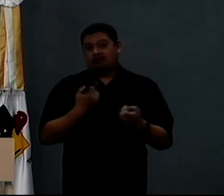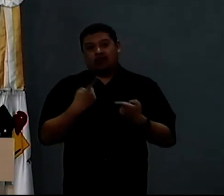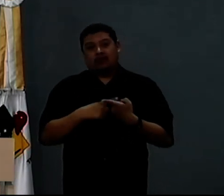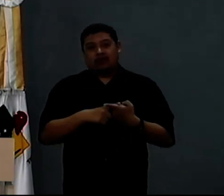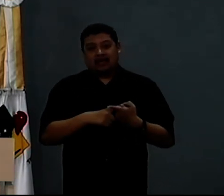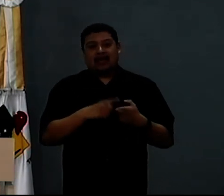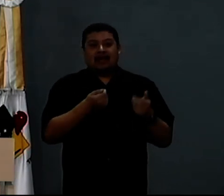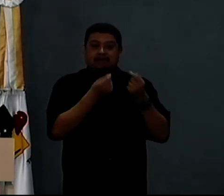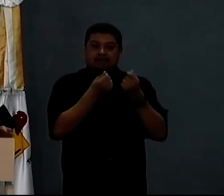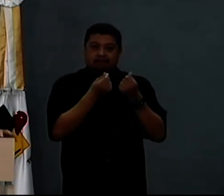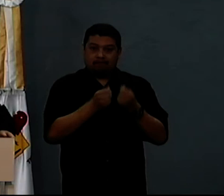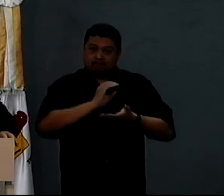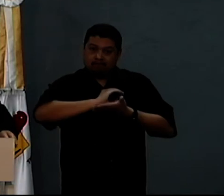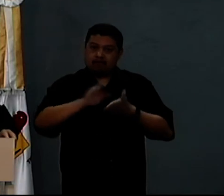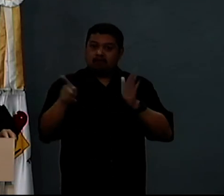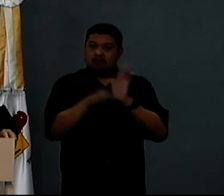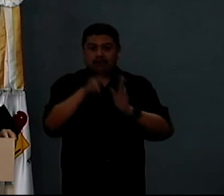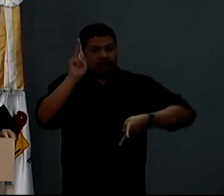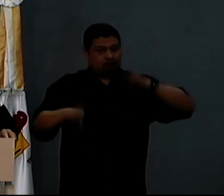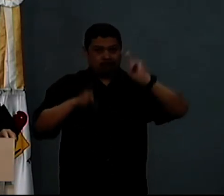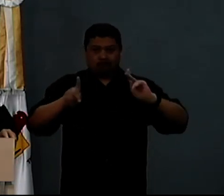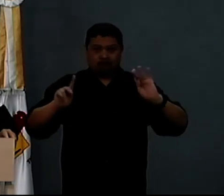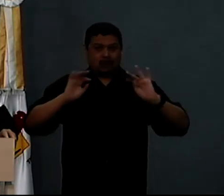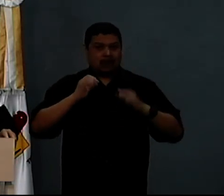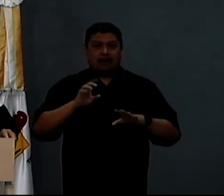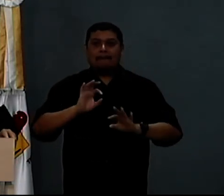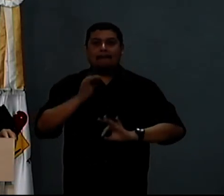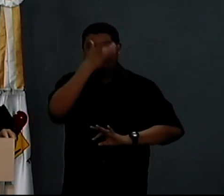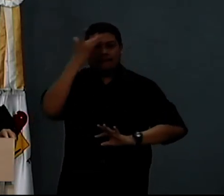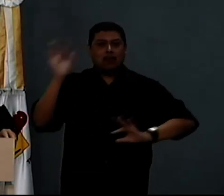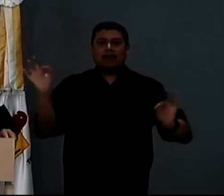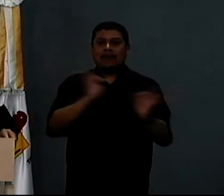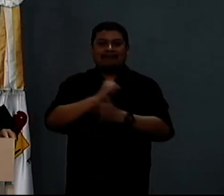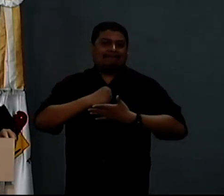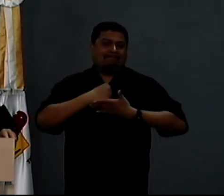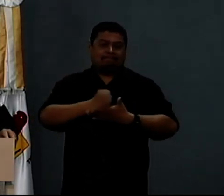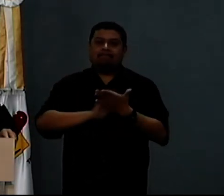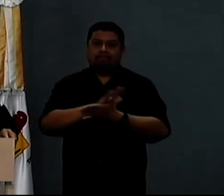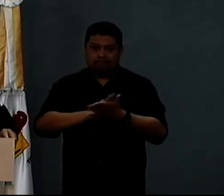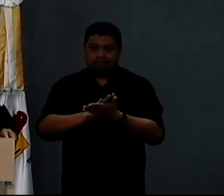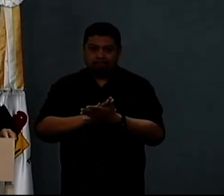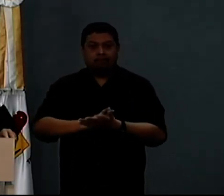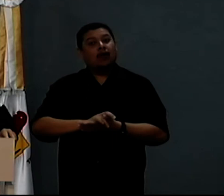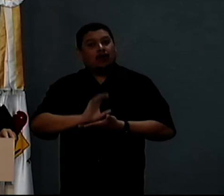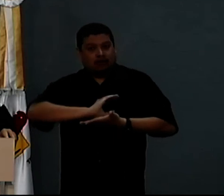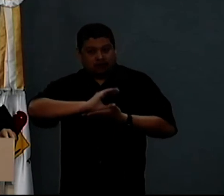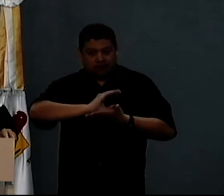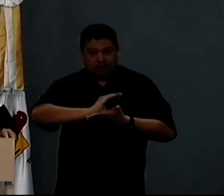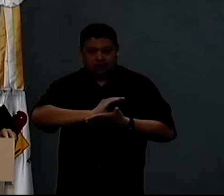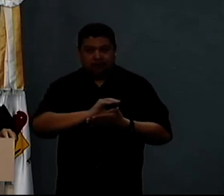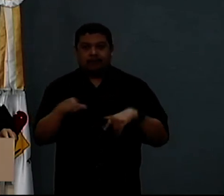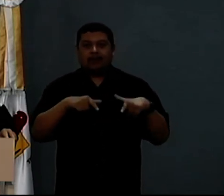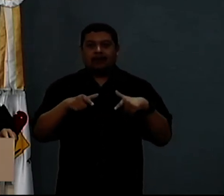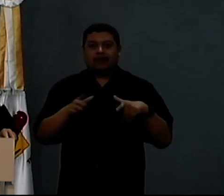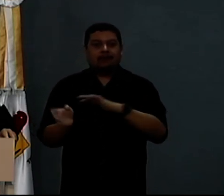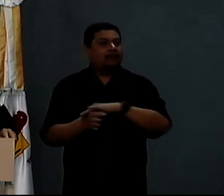do povo, simplesmente dinheiro do povo, que ninguém fez nada por isso, né? Aí estamos ali com dinheiro para ser feito o trabalho, aí eu